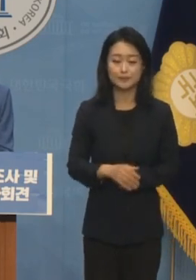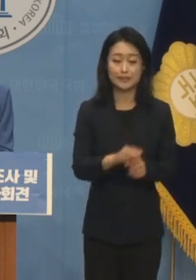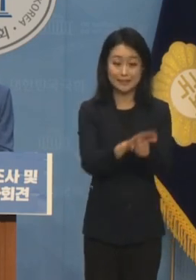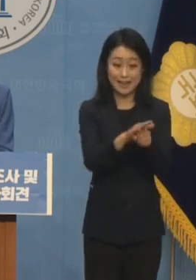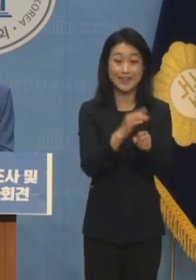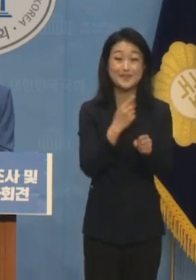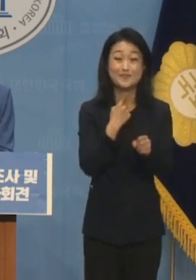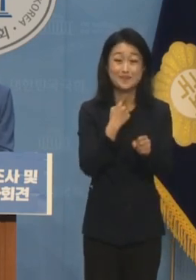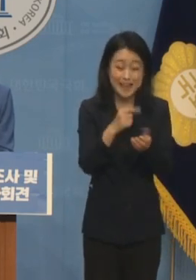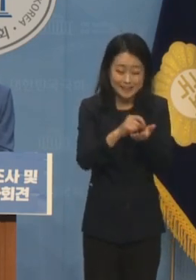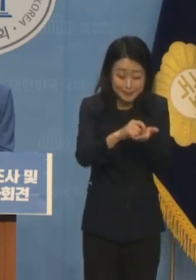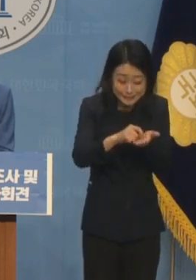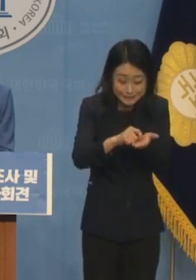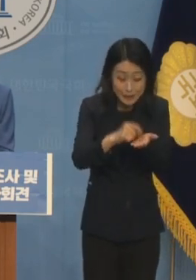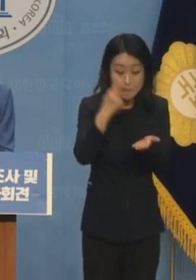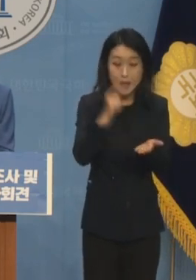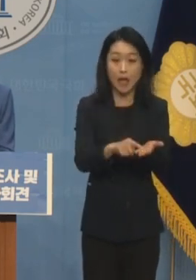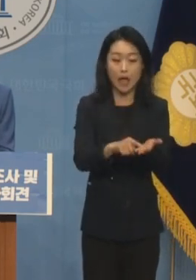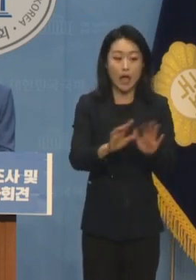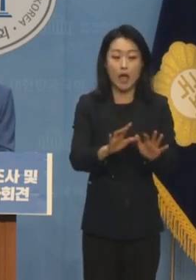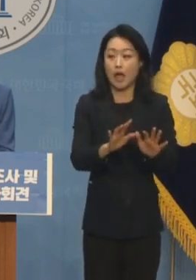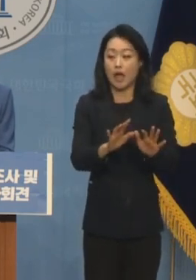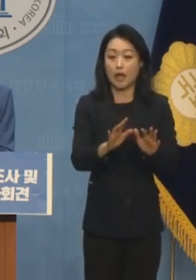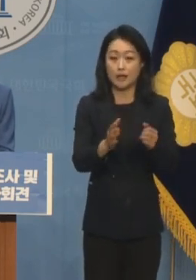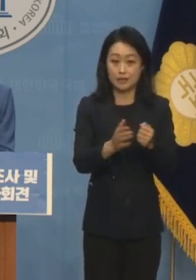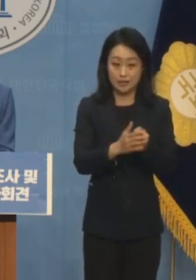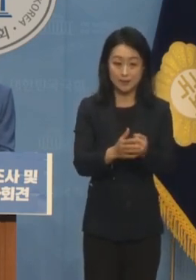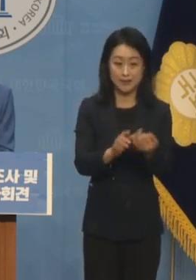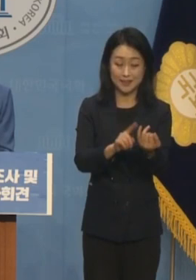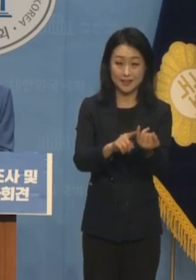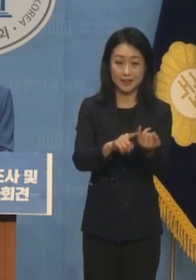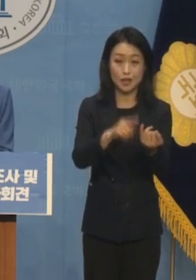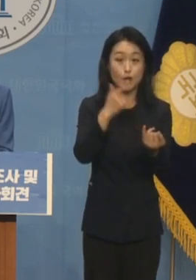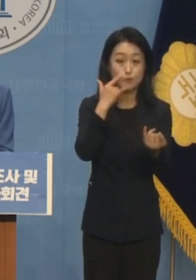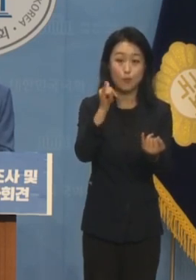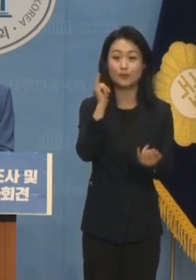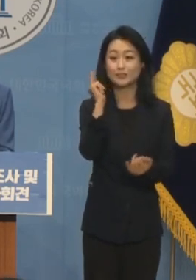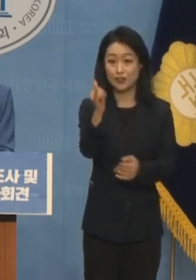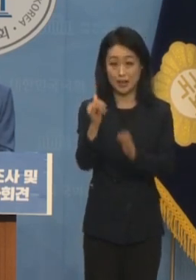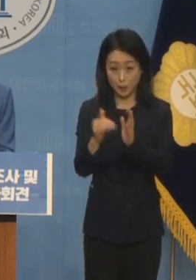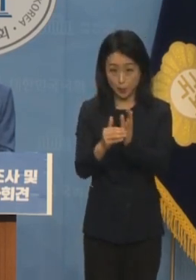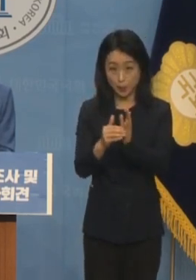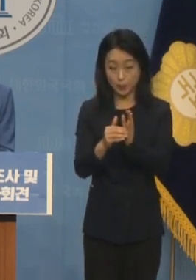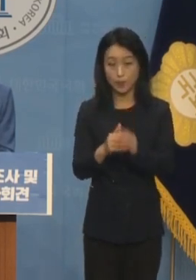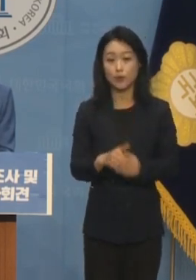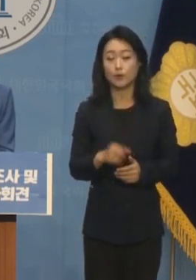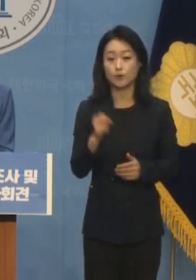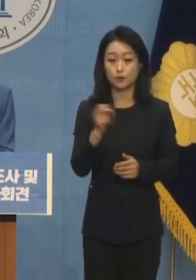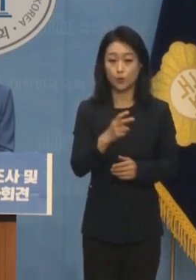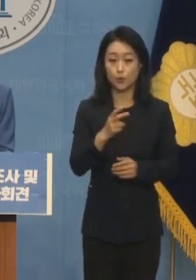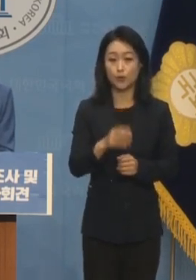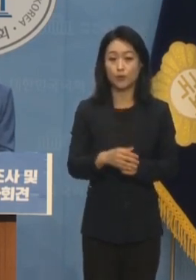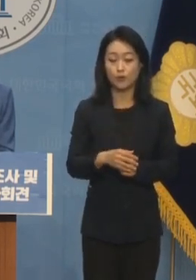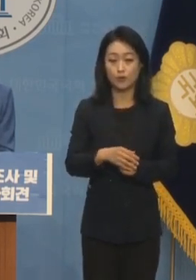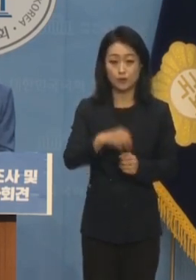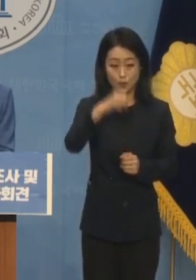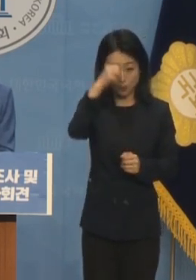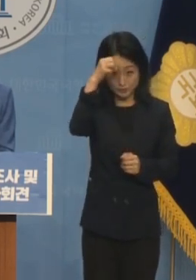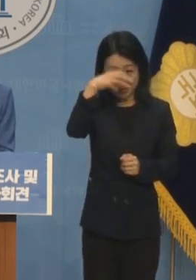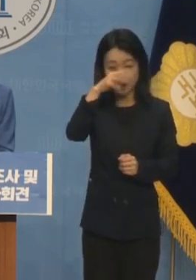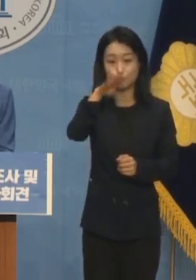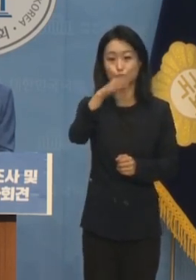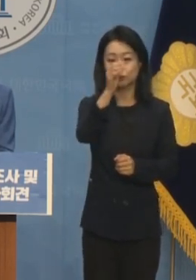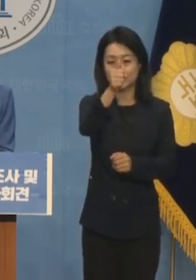사랑한다고 적힌 쪽지를 발견하고 이 사실을 부모님께 전화로 알려드렸고 당시 3학년 부장 선생님께 잘